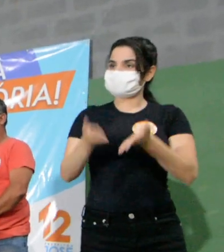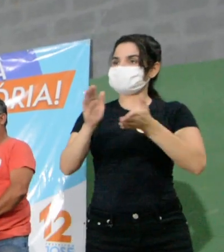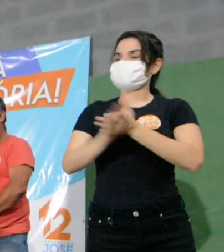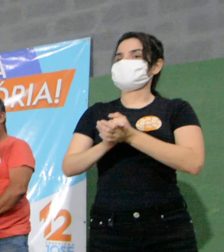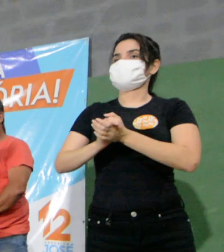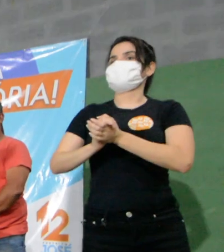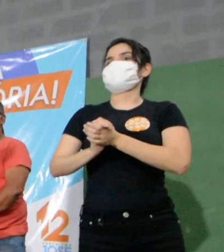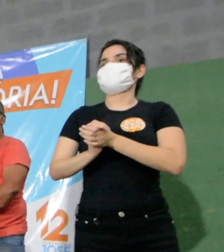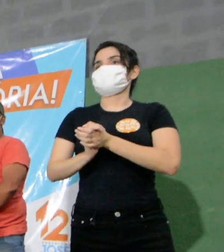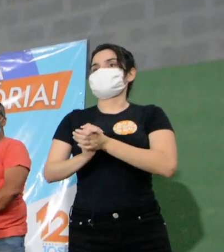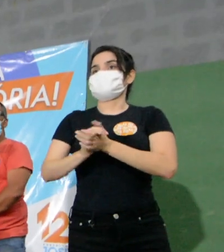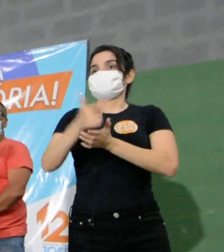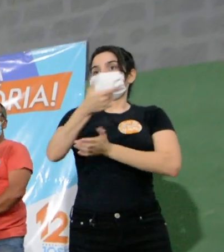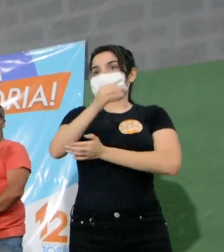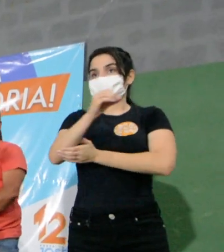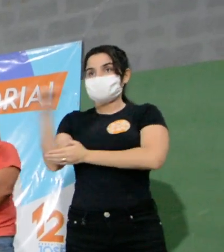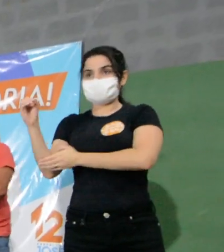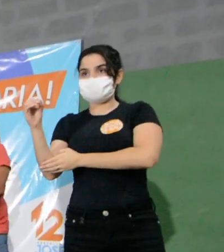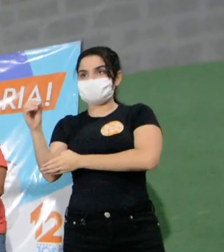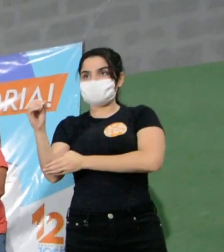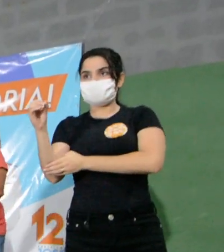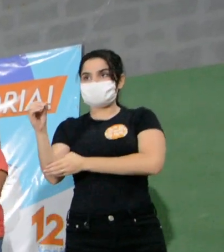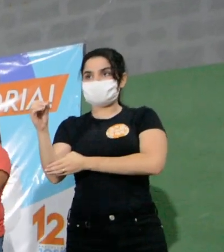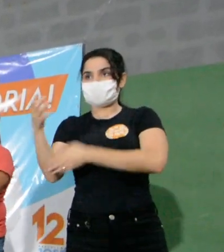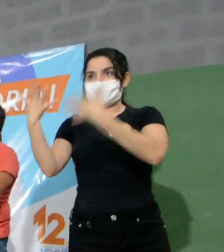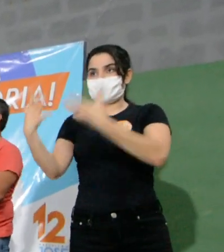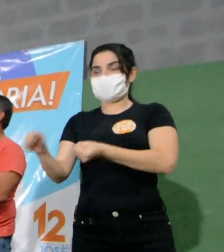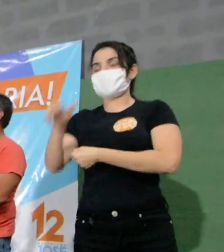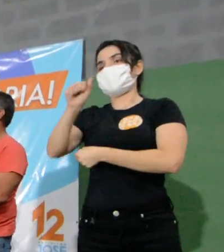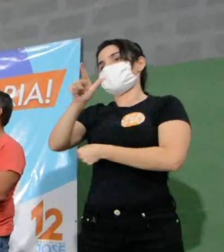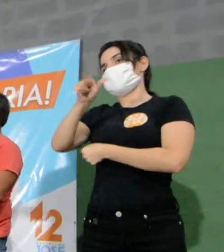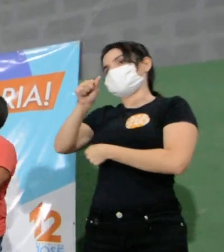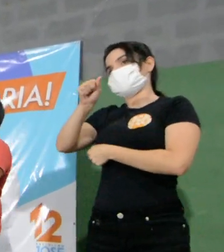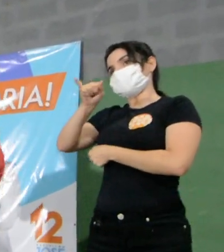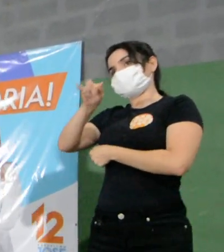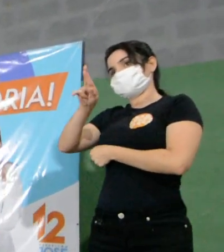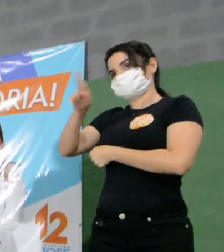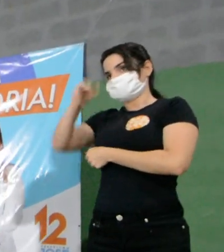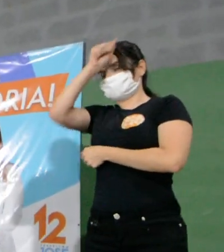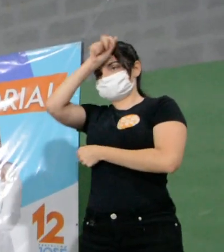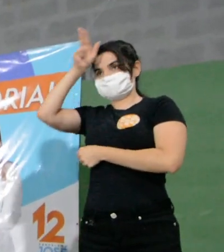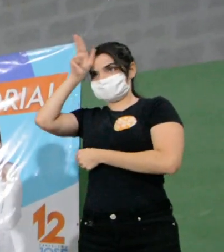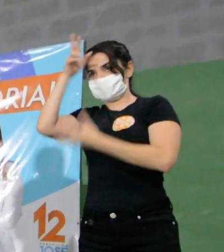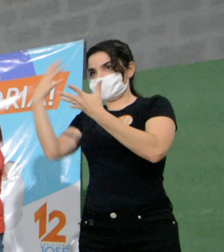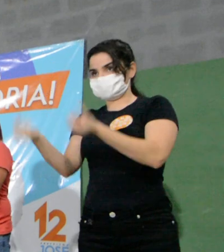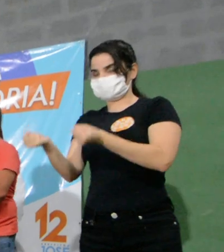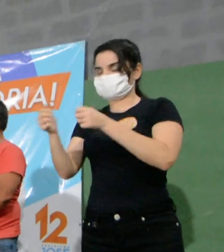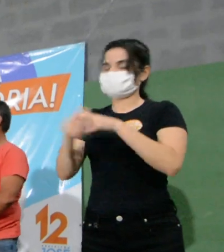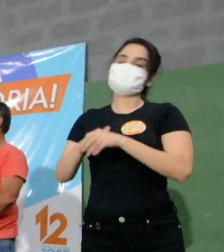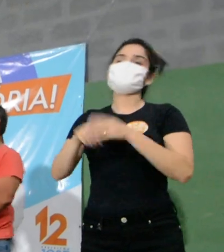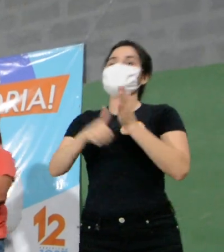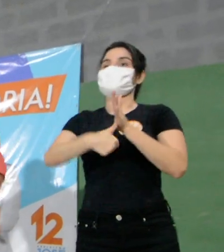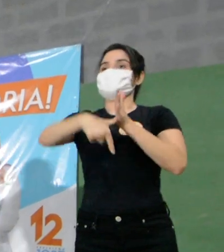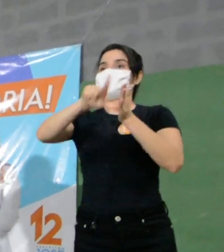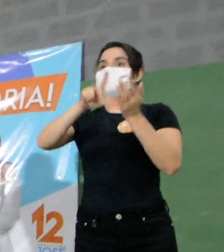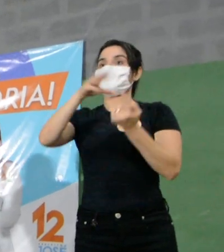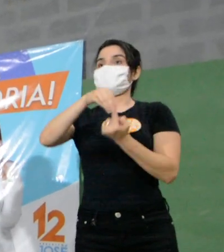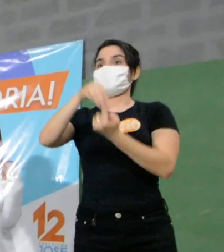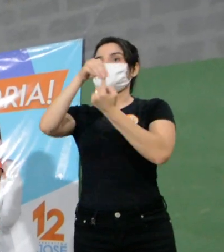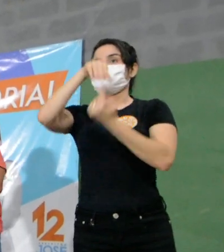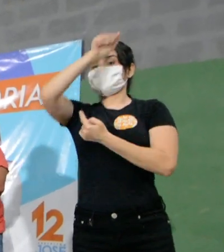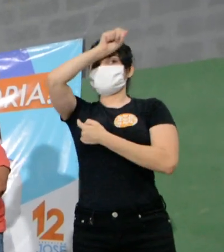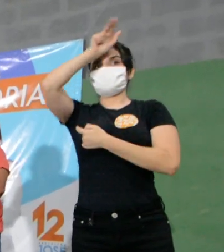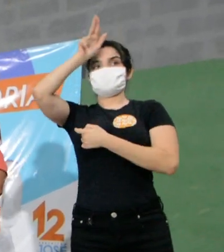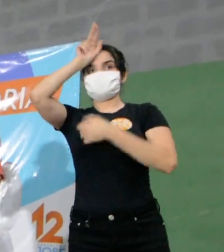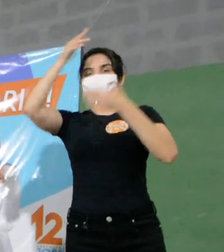ano seguinte, entrou o Alay Correia. Antes de Alay Correia, o único